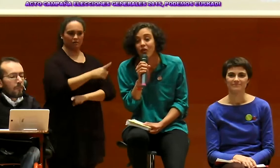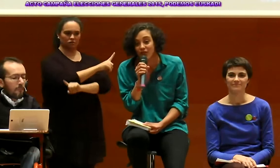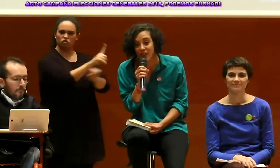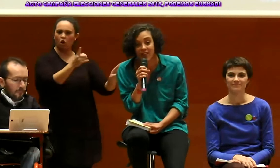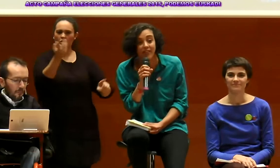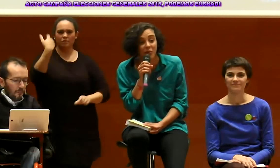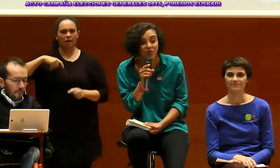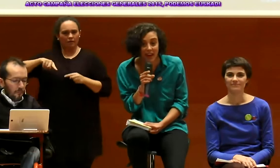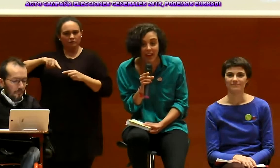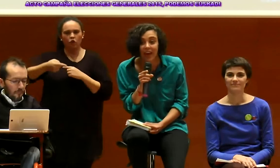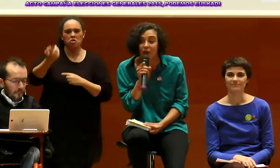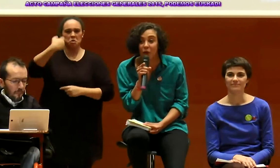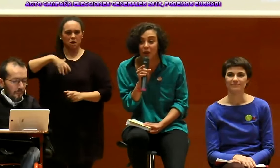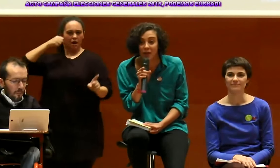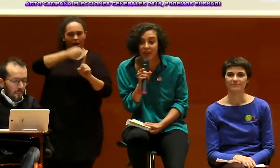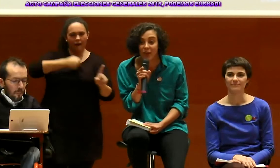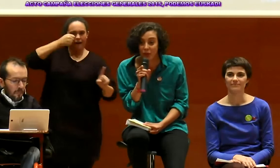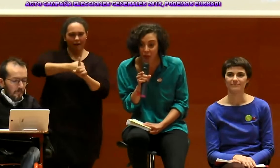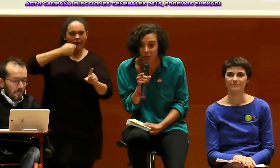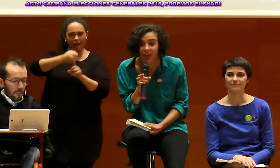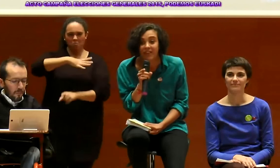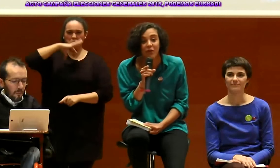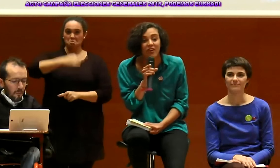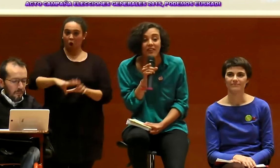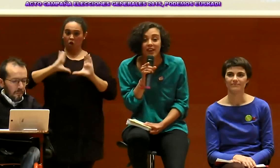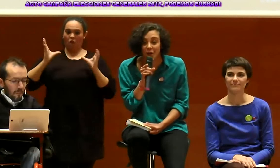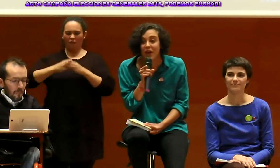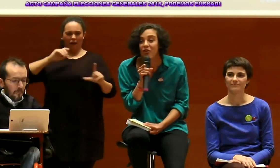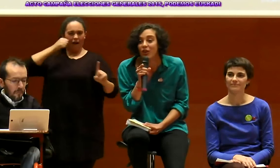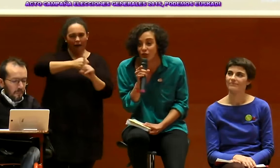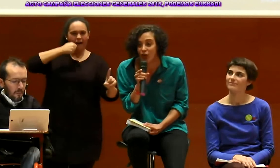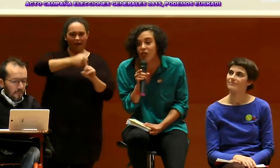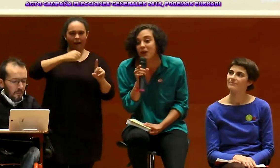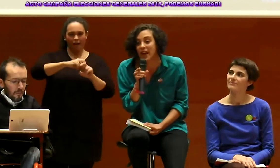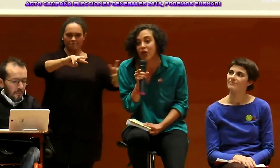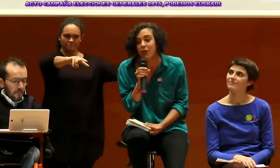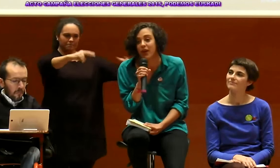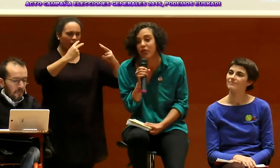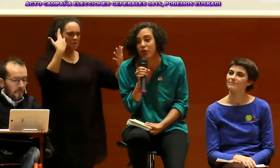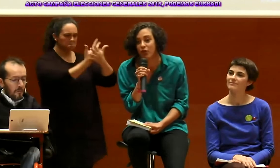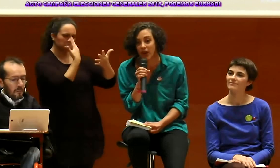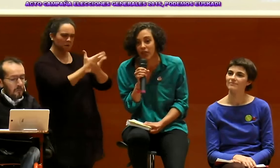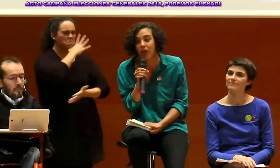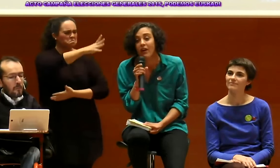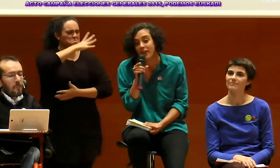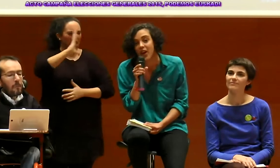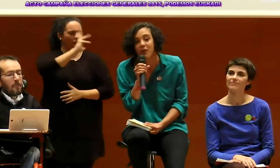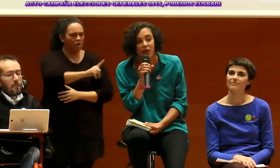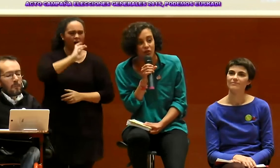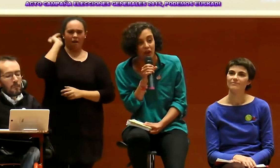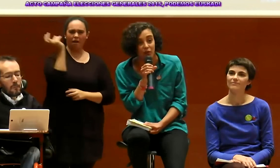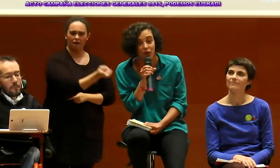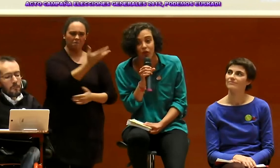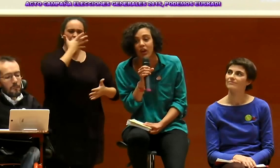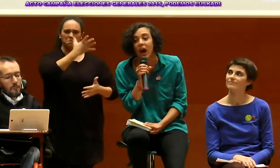porque todos los días estaremos ahí, el grupo parlamentario de Podemos, estaremos ahí y tendrán que mirarnos a los ojos y explicarnos por qué han hecho todo lo que han hecho. Tendrán que